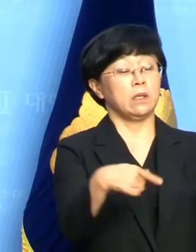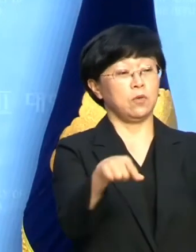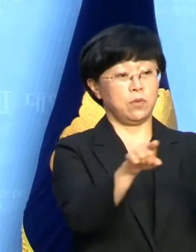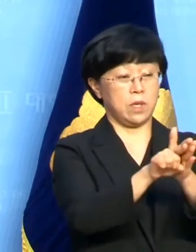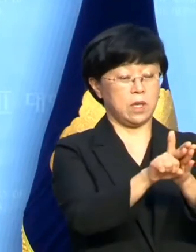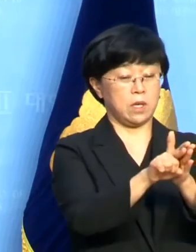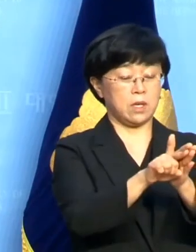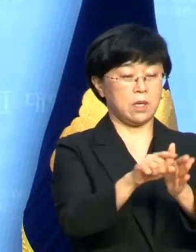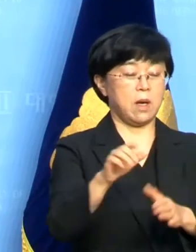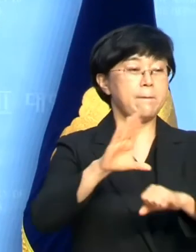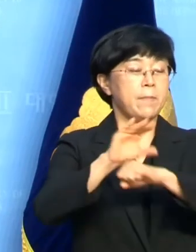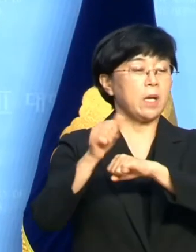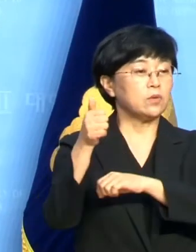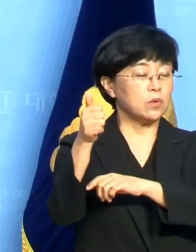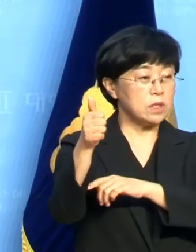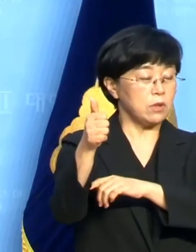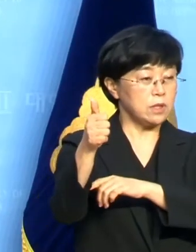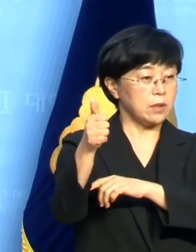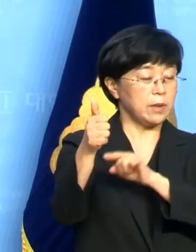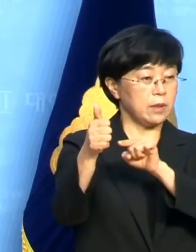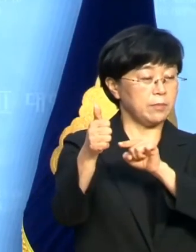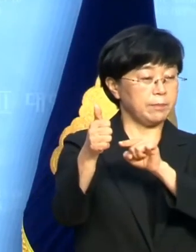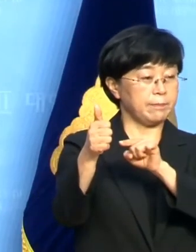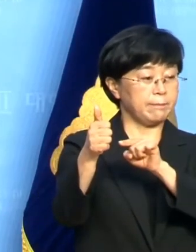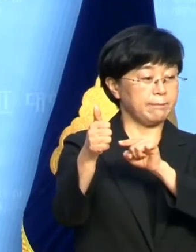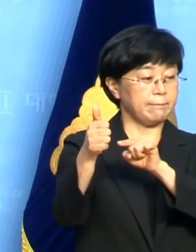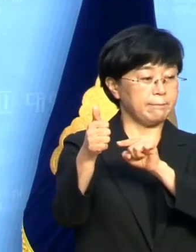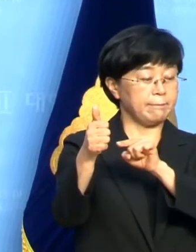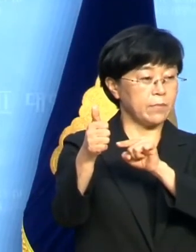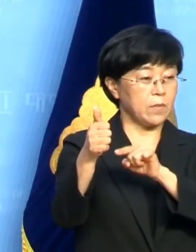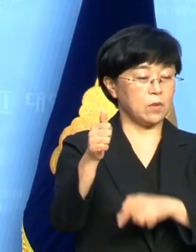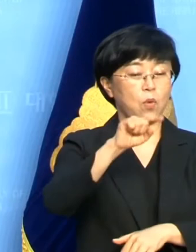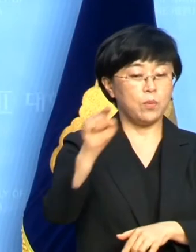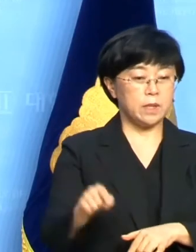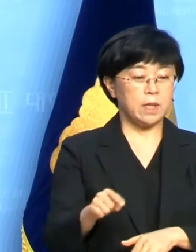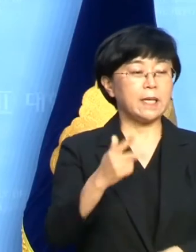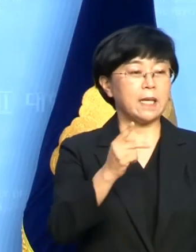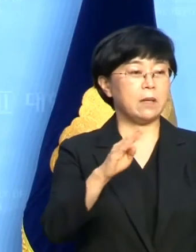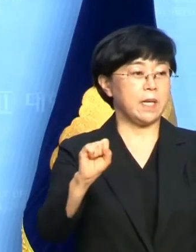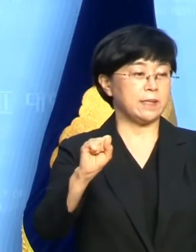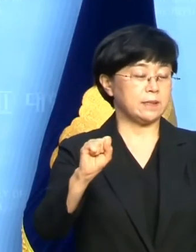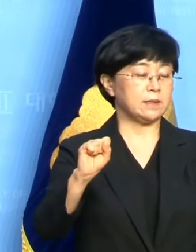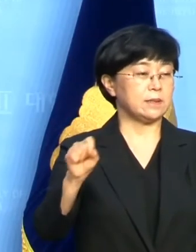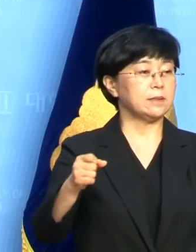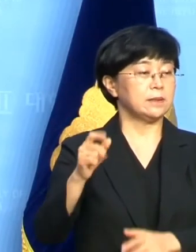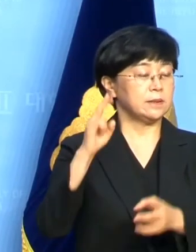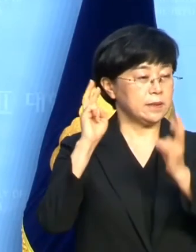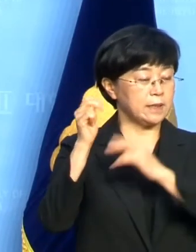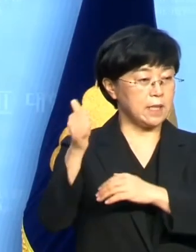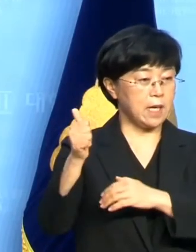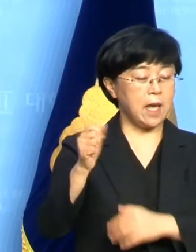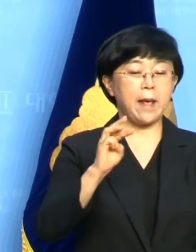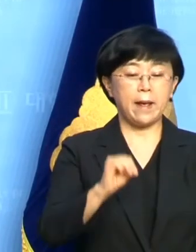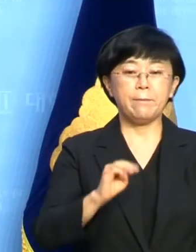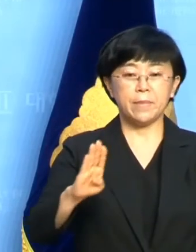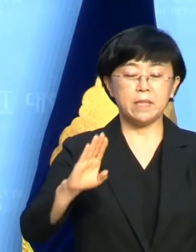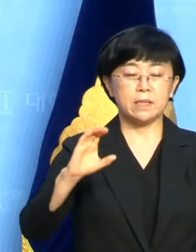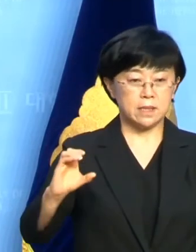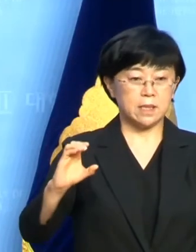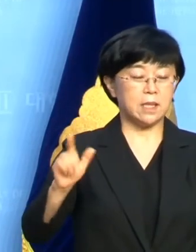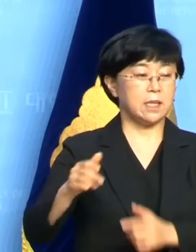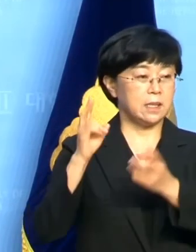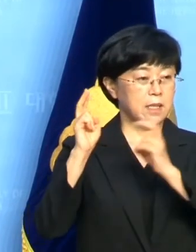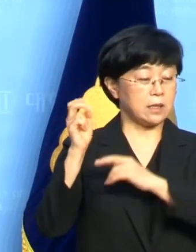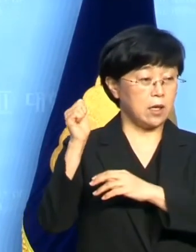항상 역 방송통신위원장 양성 동 kbs 사장 박성제 mbc 사장 등의